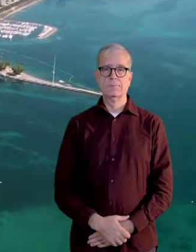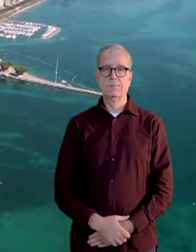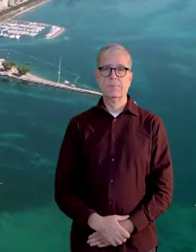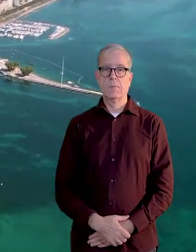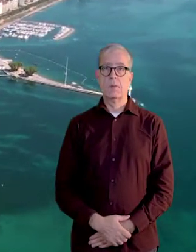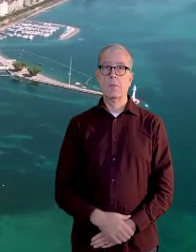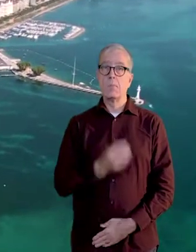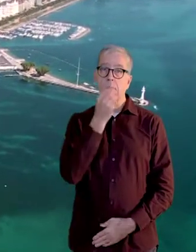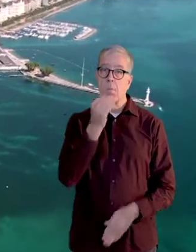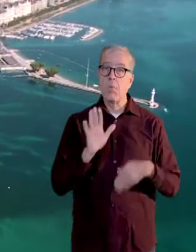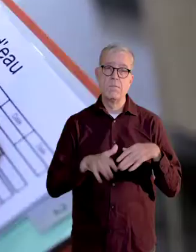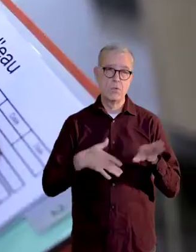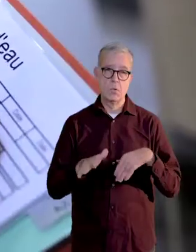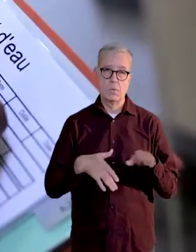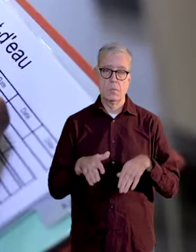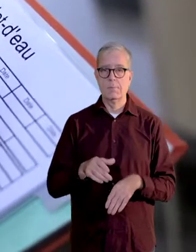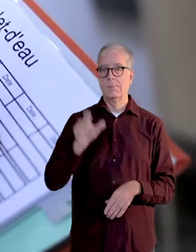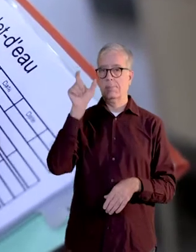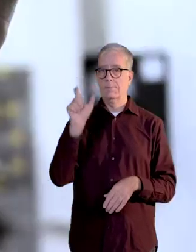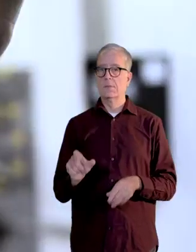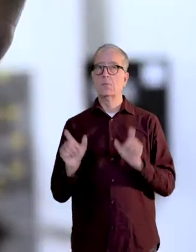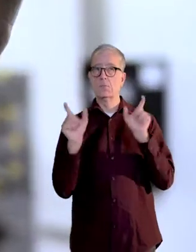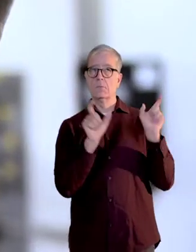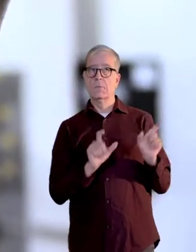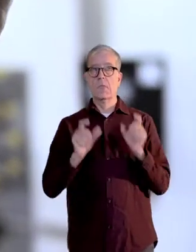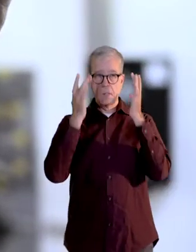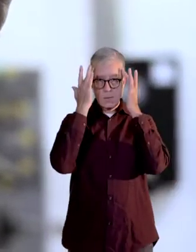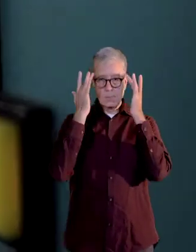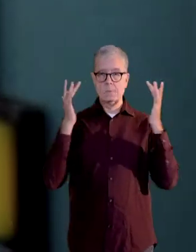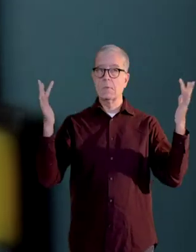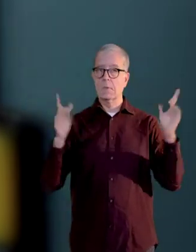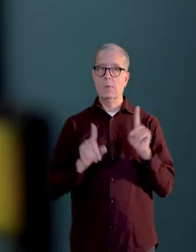Pour garantir son fonctionnement, l'œil humain et l'expérience sont de rigueur.